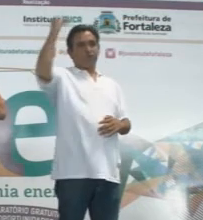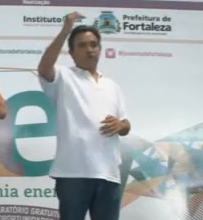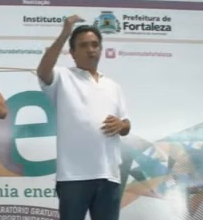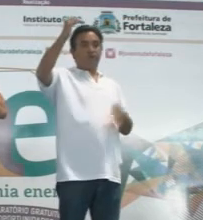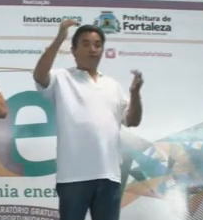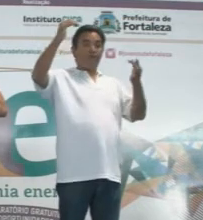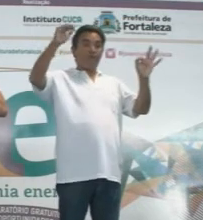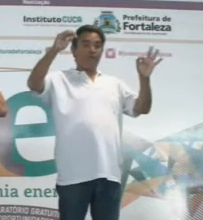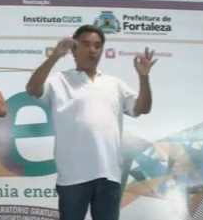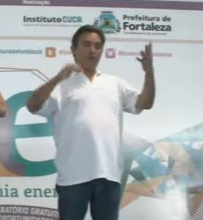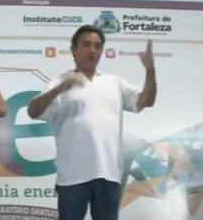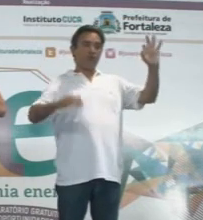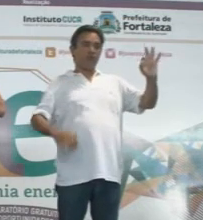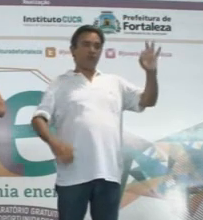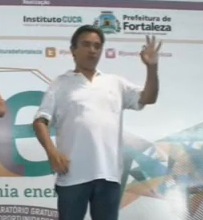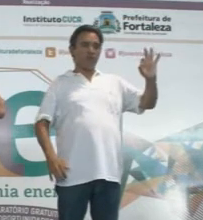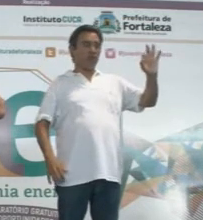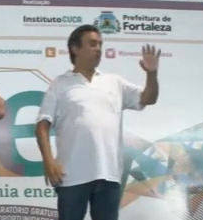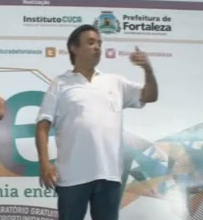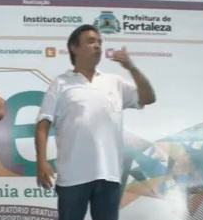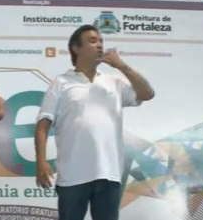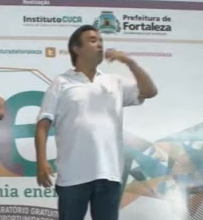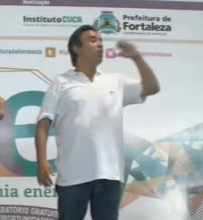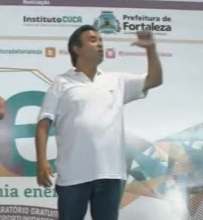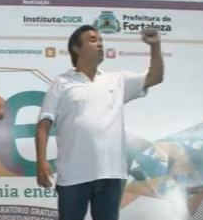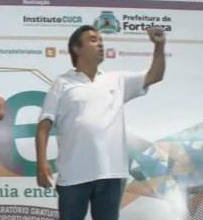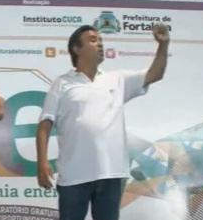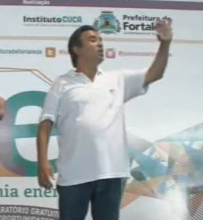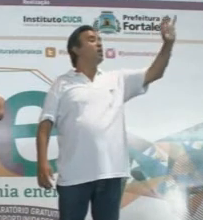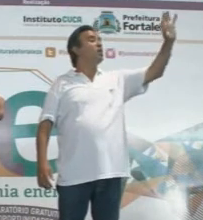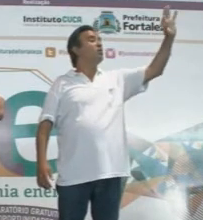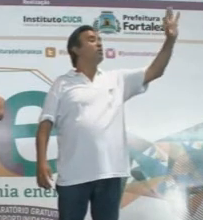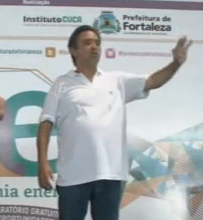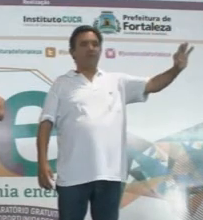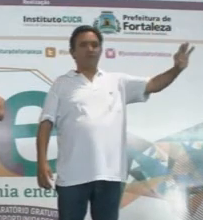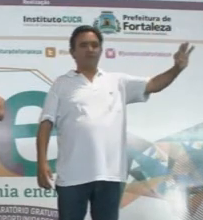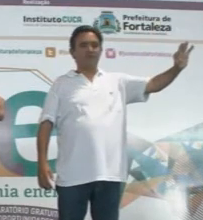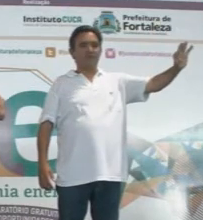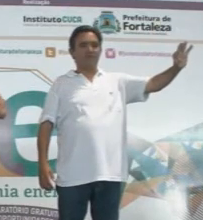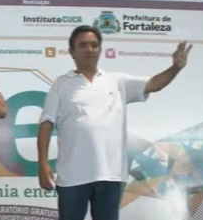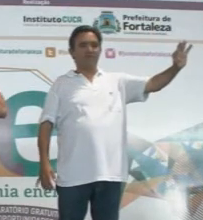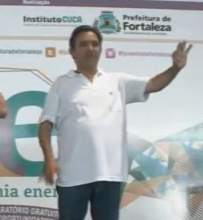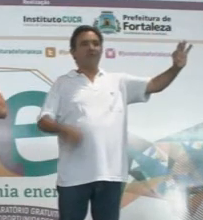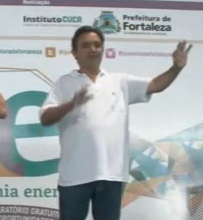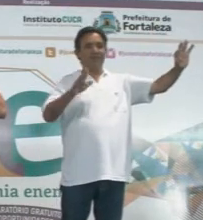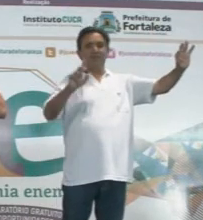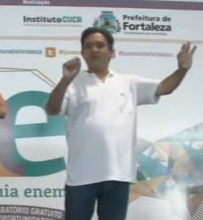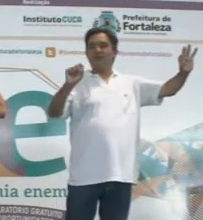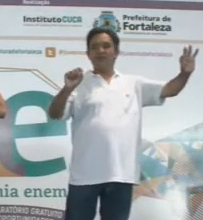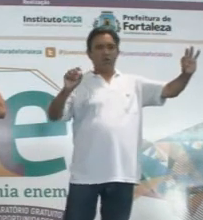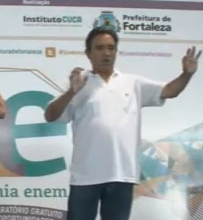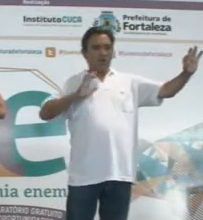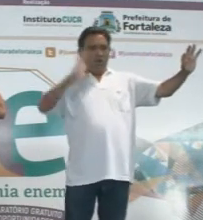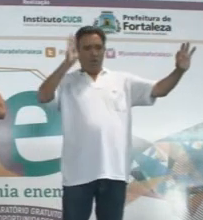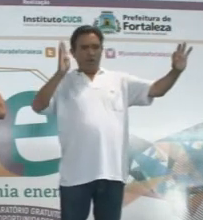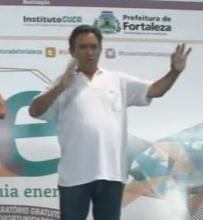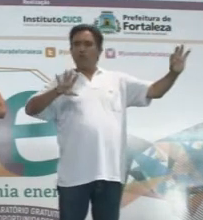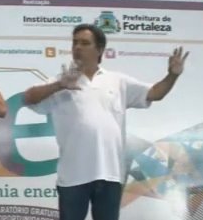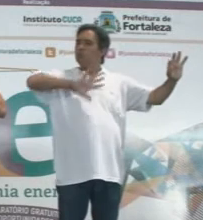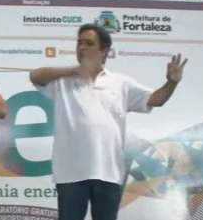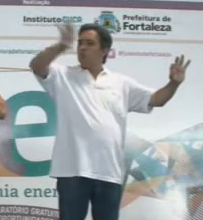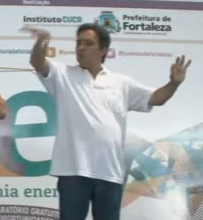população fica com 80% da riqueza. É como se tu pegasse os ricos do Brasil, tira metade da população